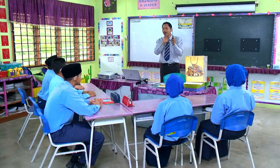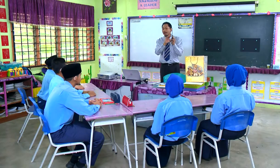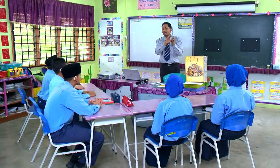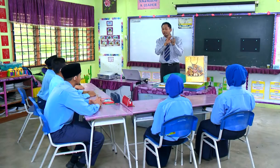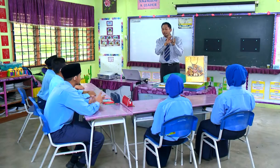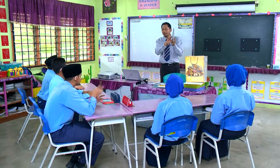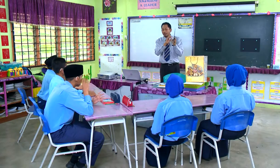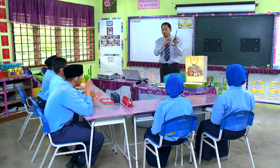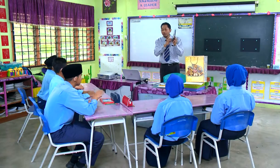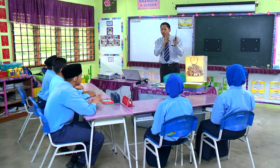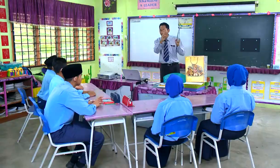Gambar nombor dua.